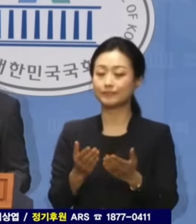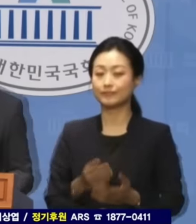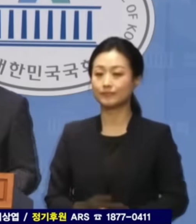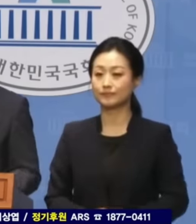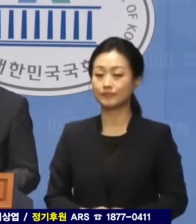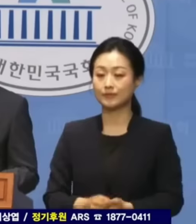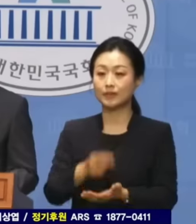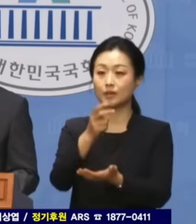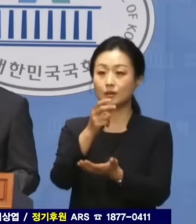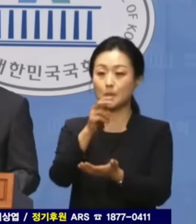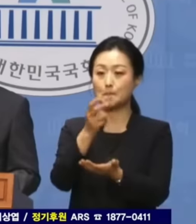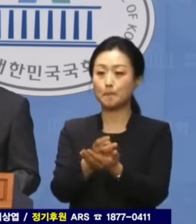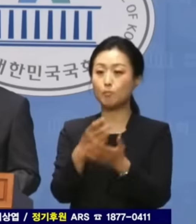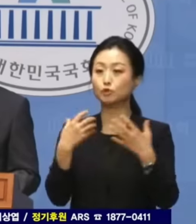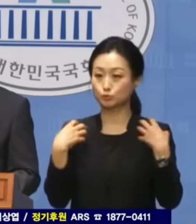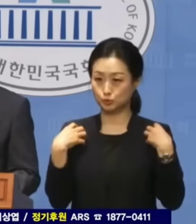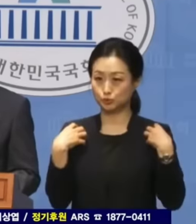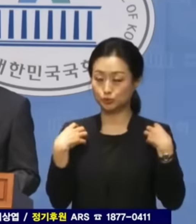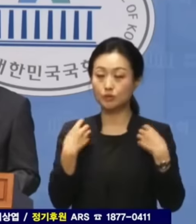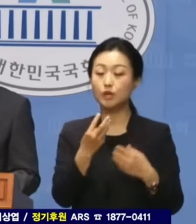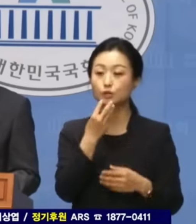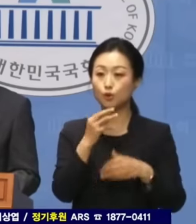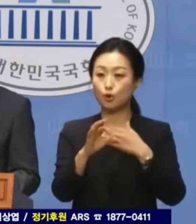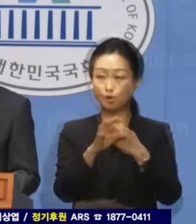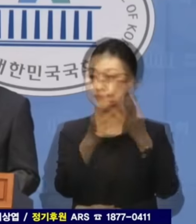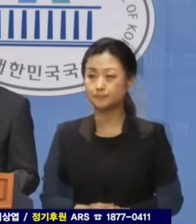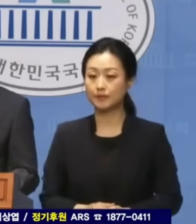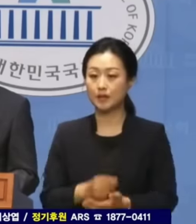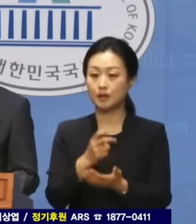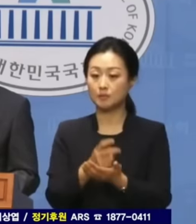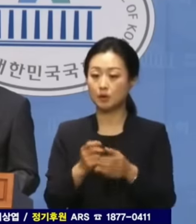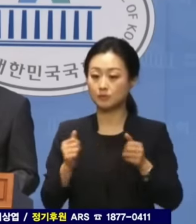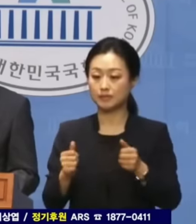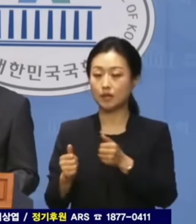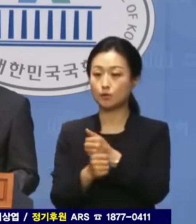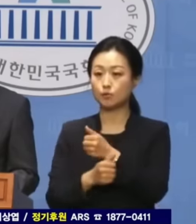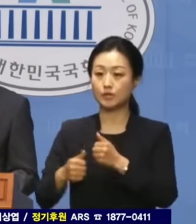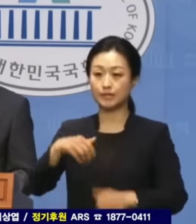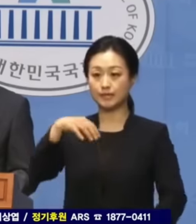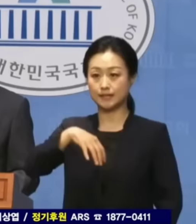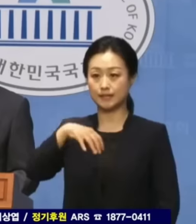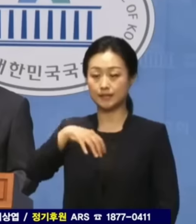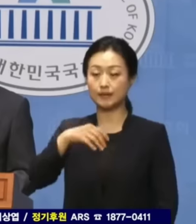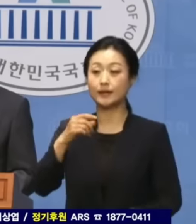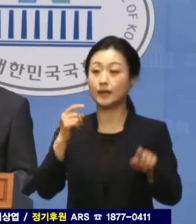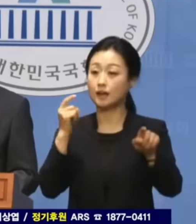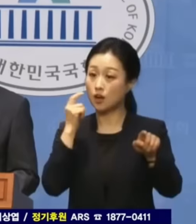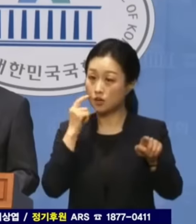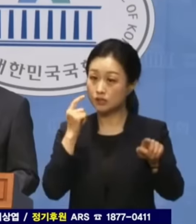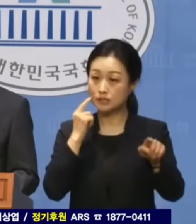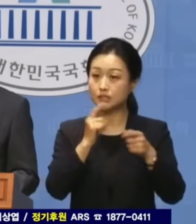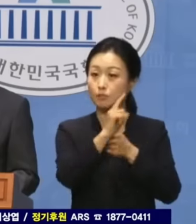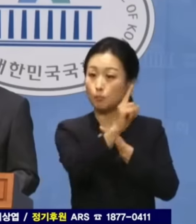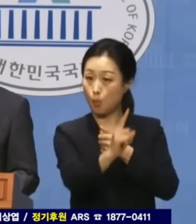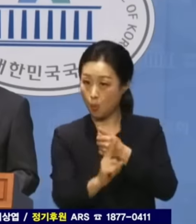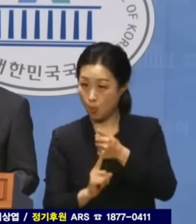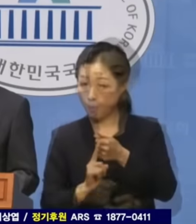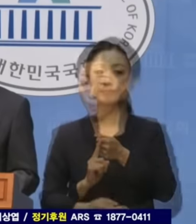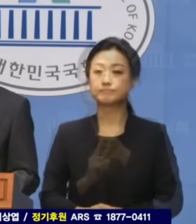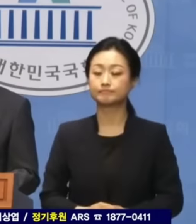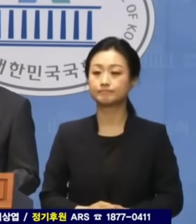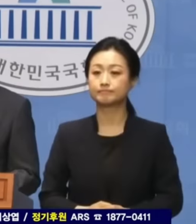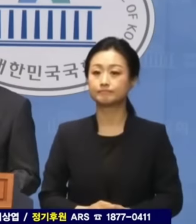하겠습니다. 법무부는 그리고 서울구치소는 법사위에 거짓 보고한 것에